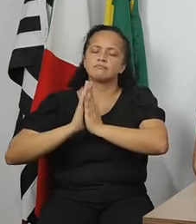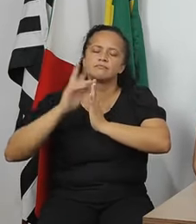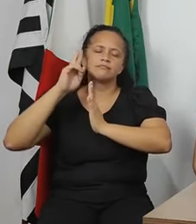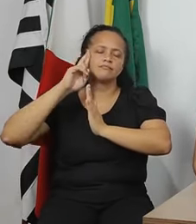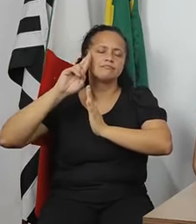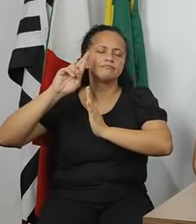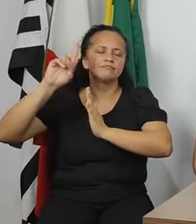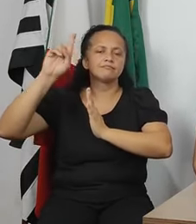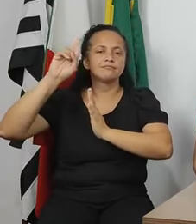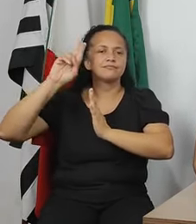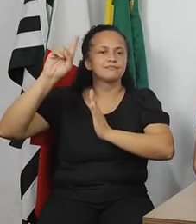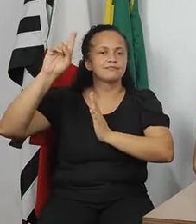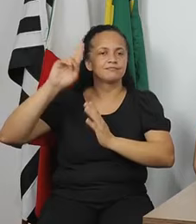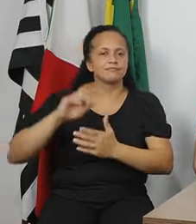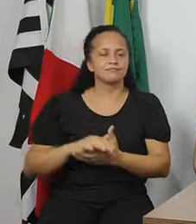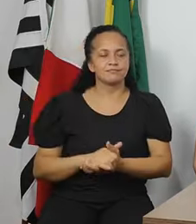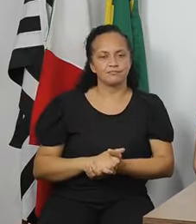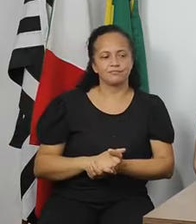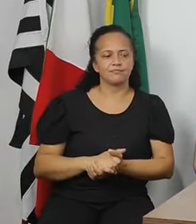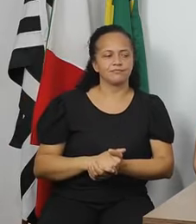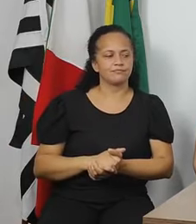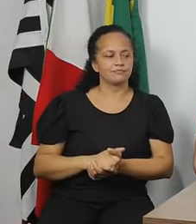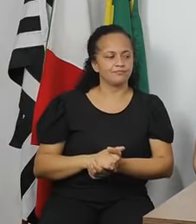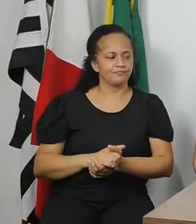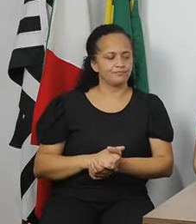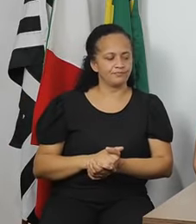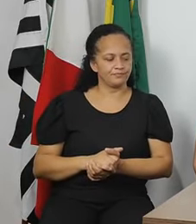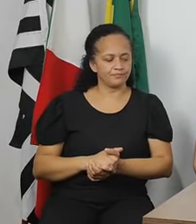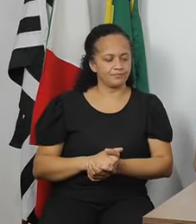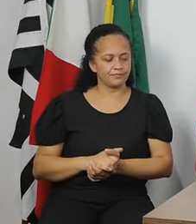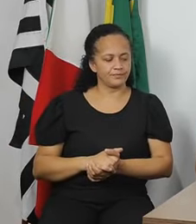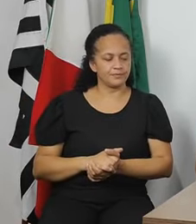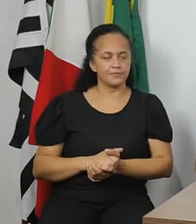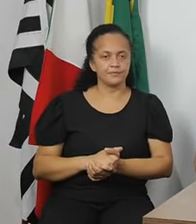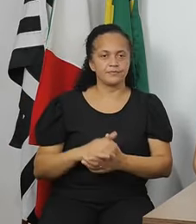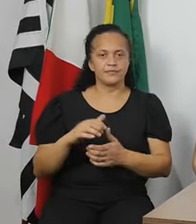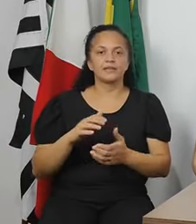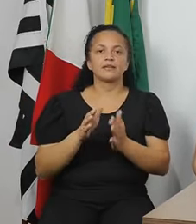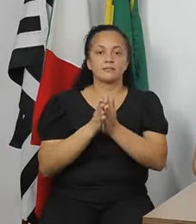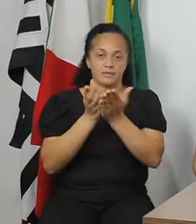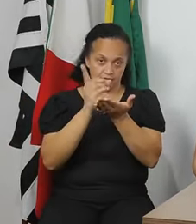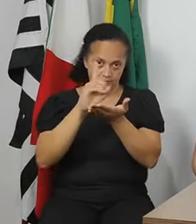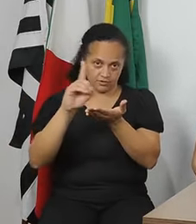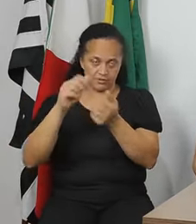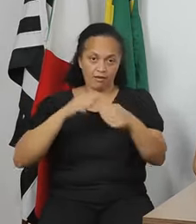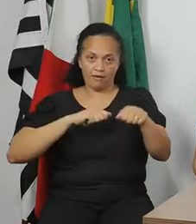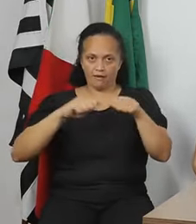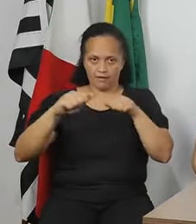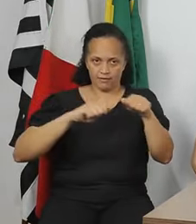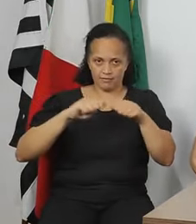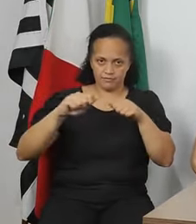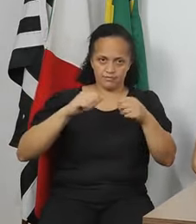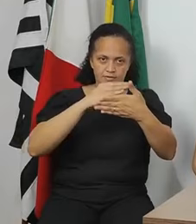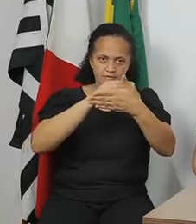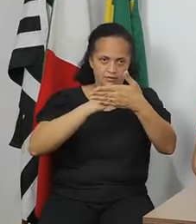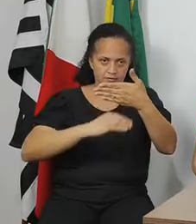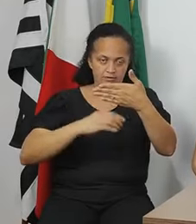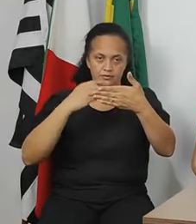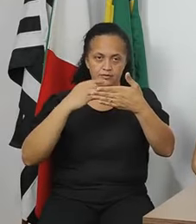Se você puder abrir também lá no livro de Atos 13, versículo 1 e 2.